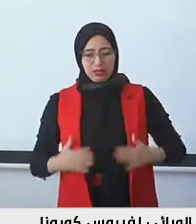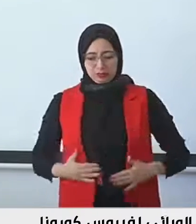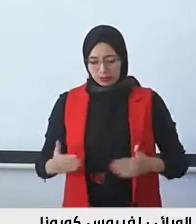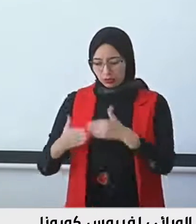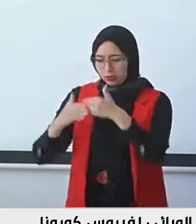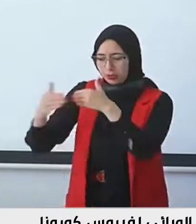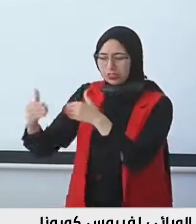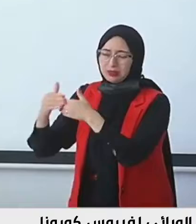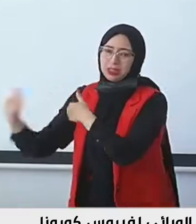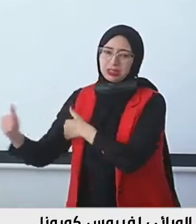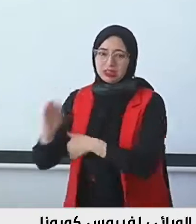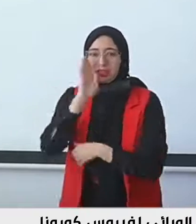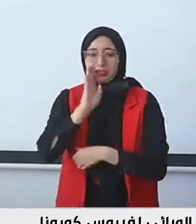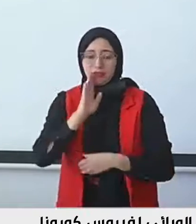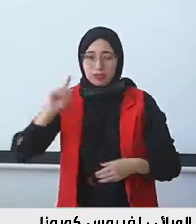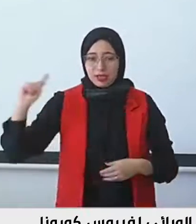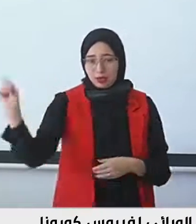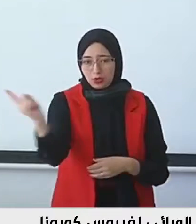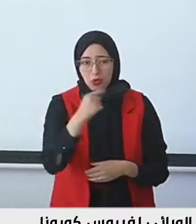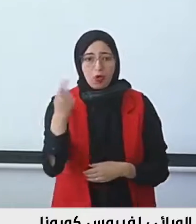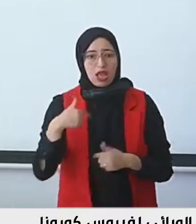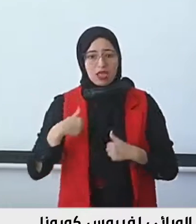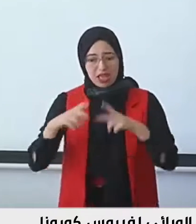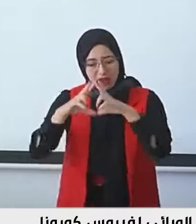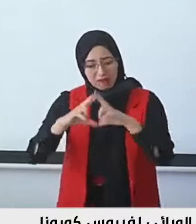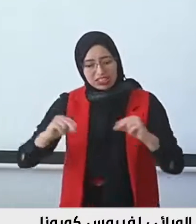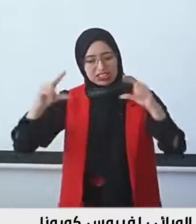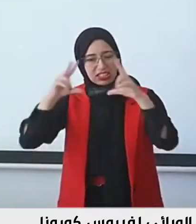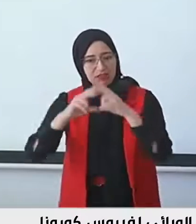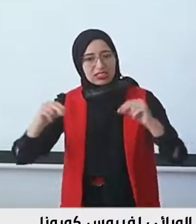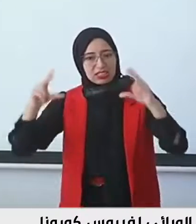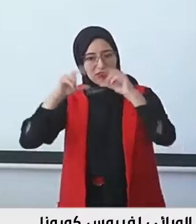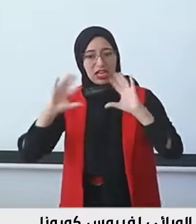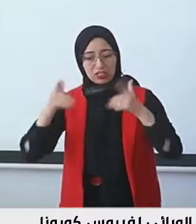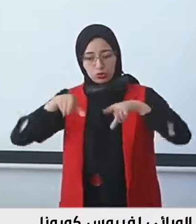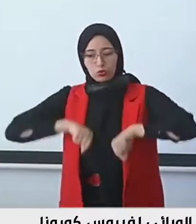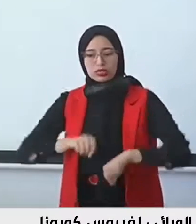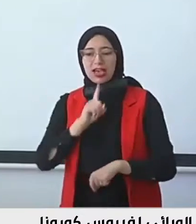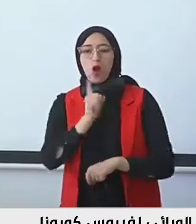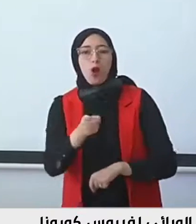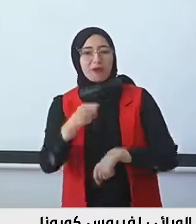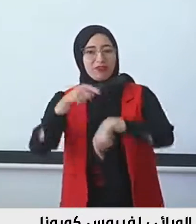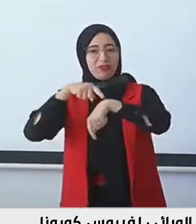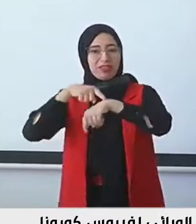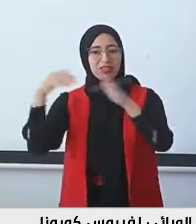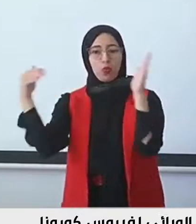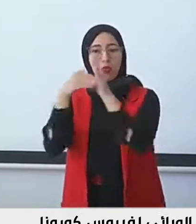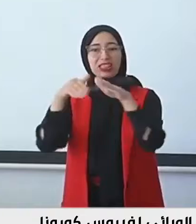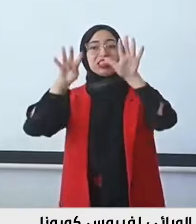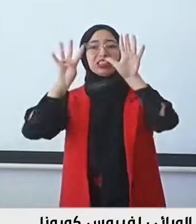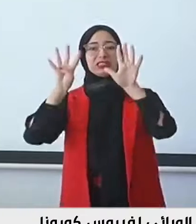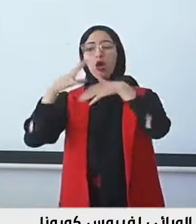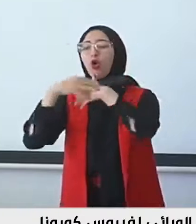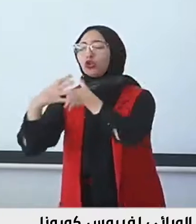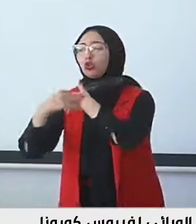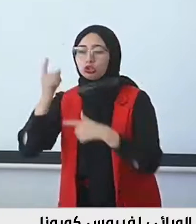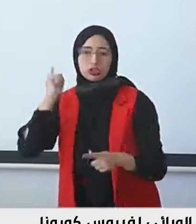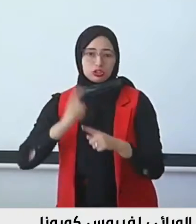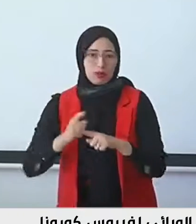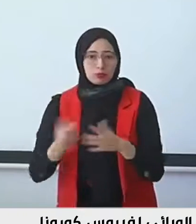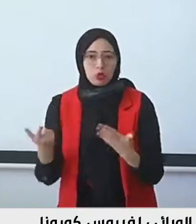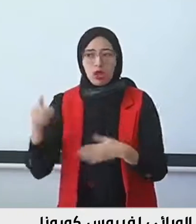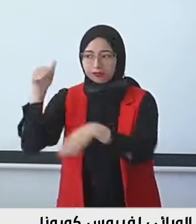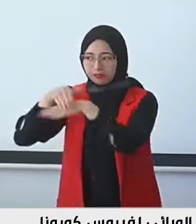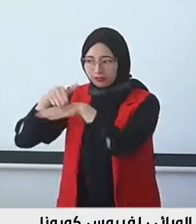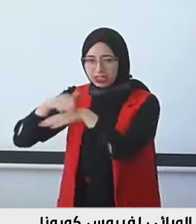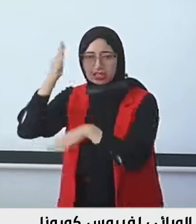قد ما نجموا. وهذا يفسر إجراءات اللي خذتها الحكومة في الحظر الجوي في الليل. علاش؟ على خاطر في